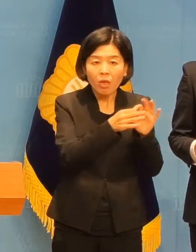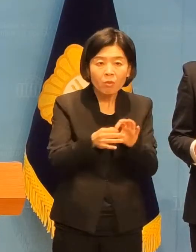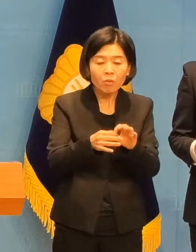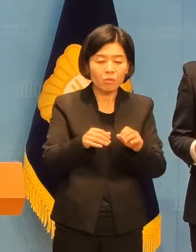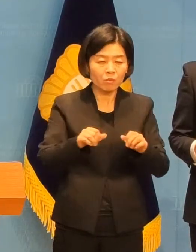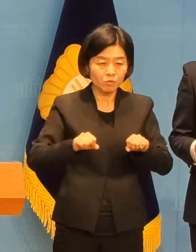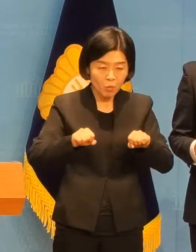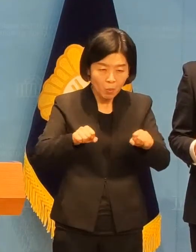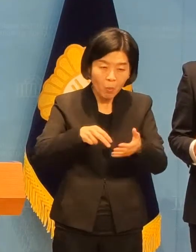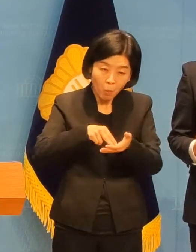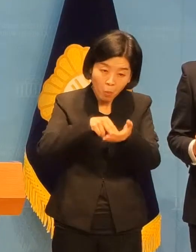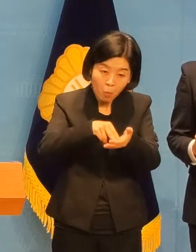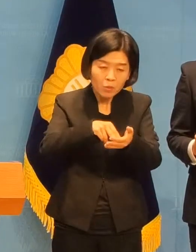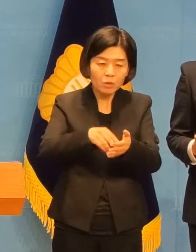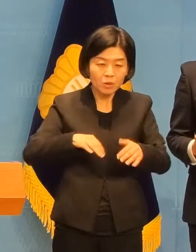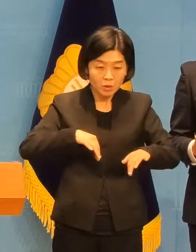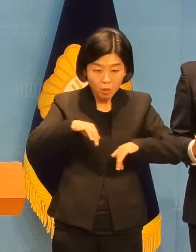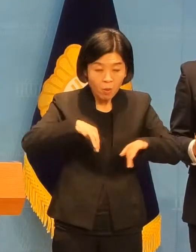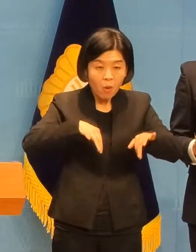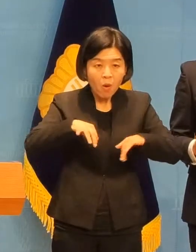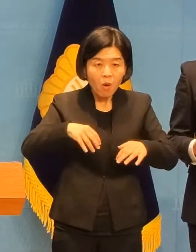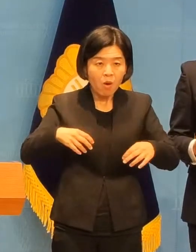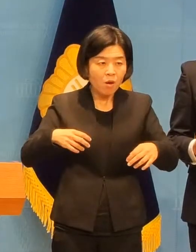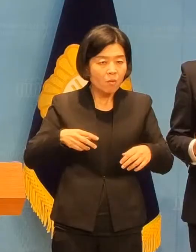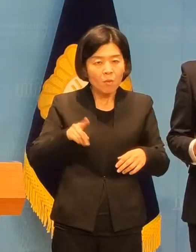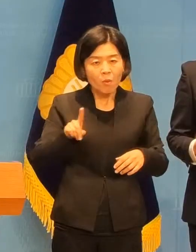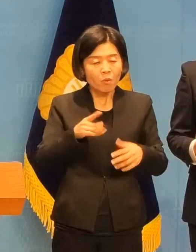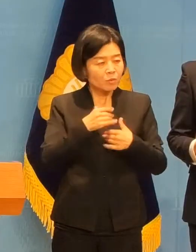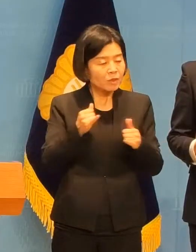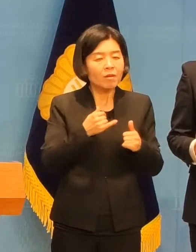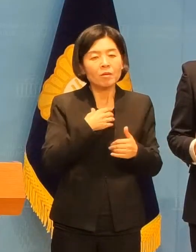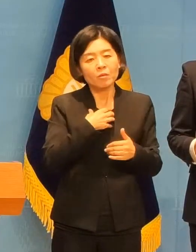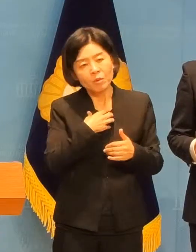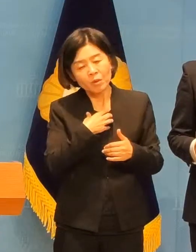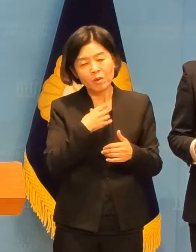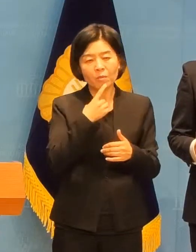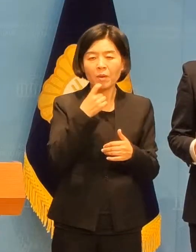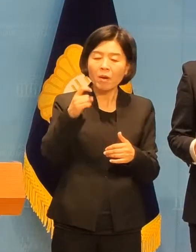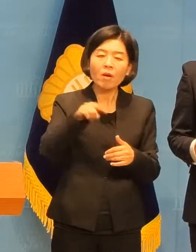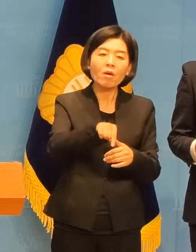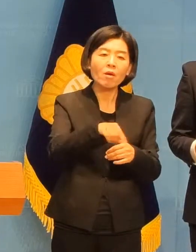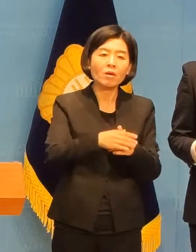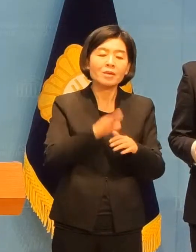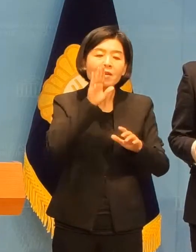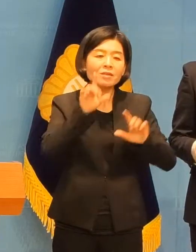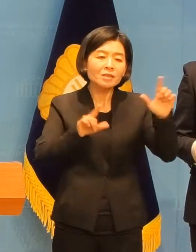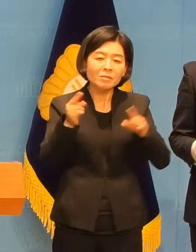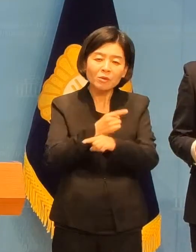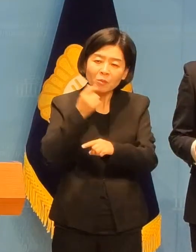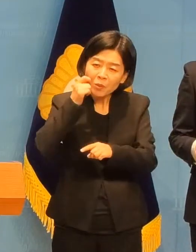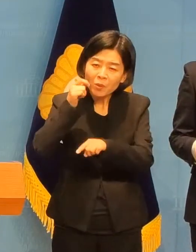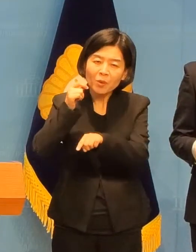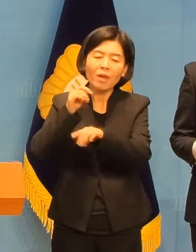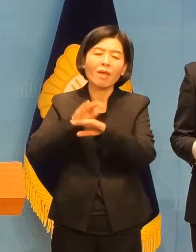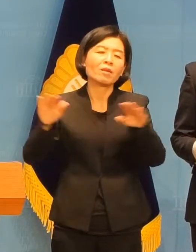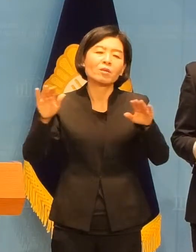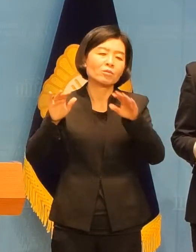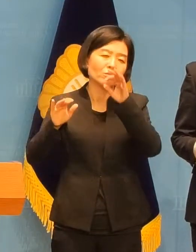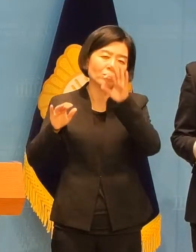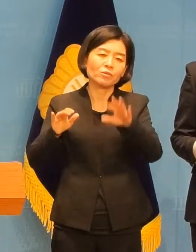도로 위에서 국민의 안전을 위협하고 있습니다. 현실을 바꾸지 못하는 대책은 해결책이